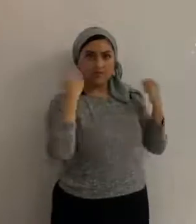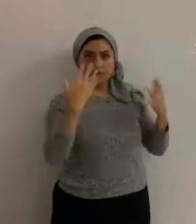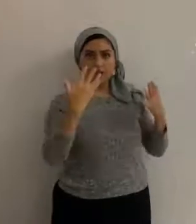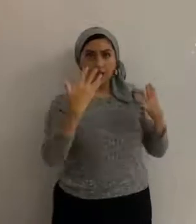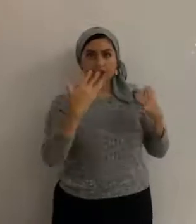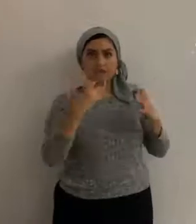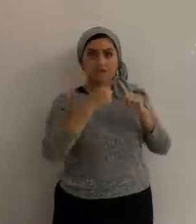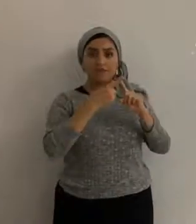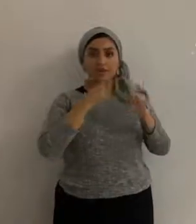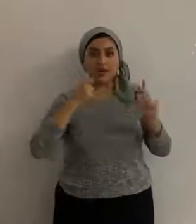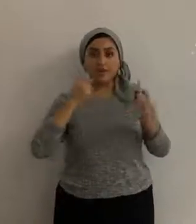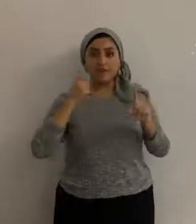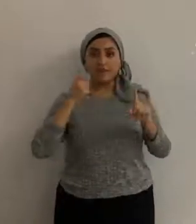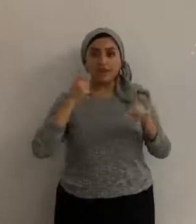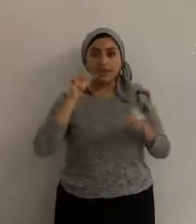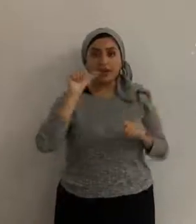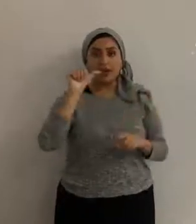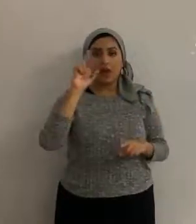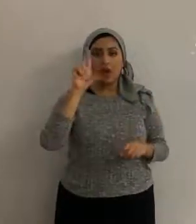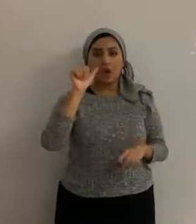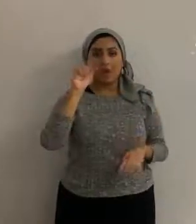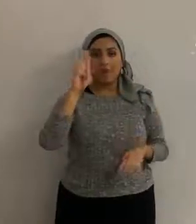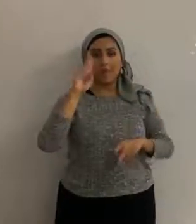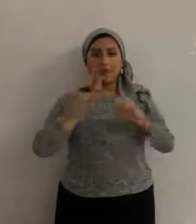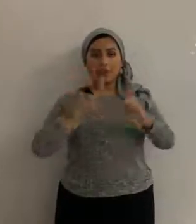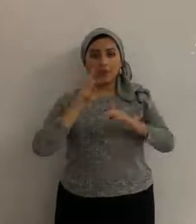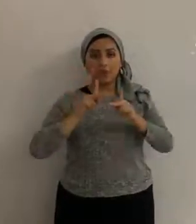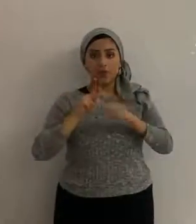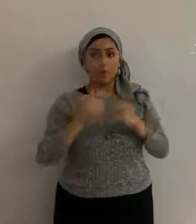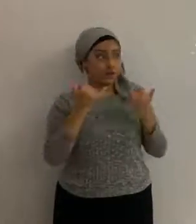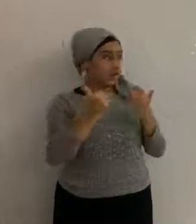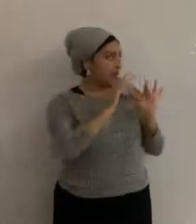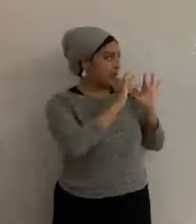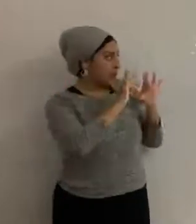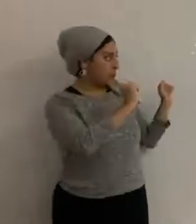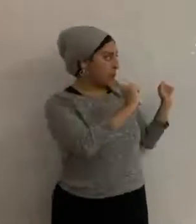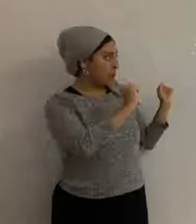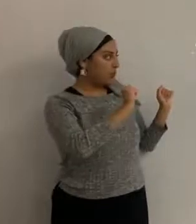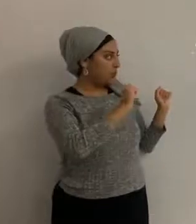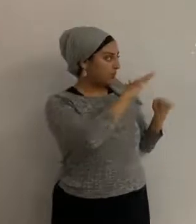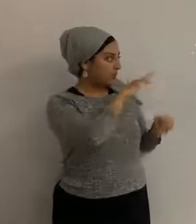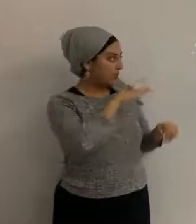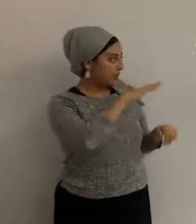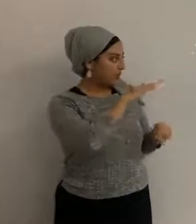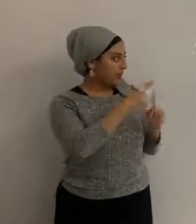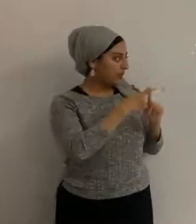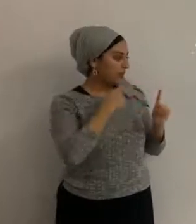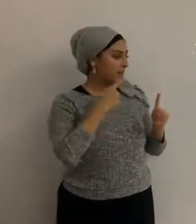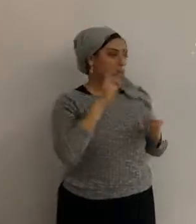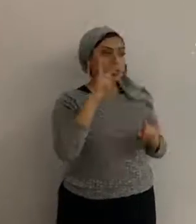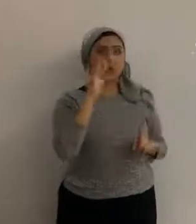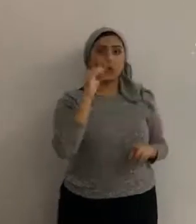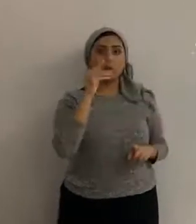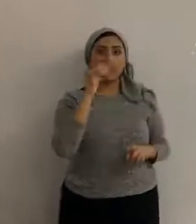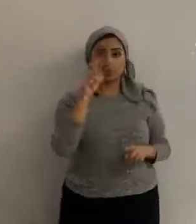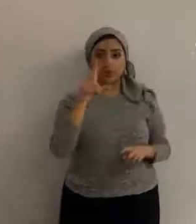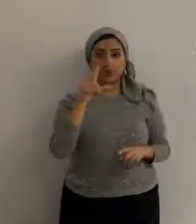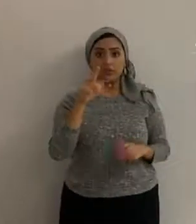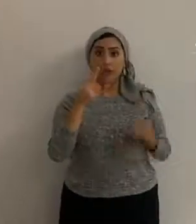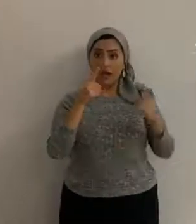árabe, ¿verdad? Ocupando lo que ahora vemos o conocemos como explanada del cótel. Eso fue antes de la Guerra de los